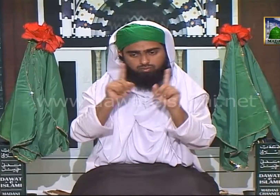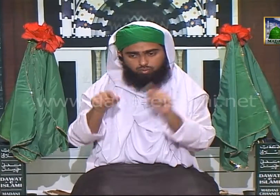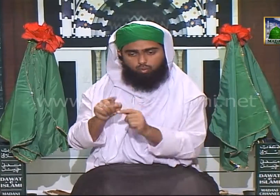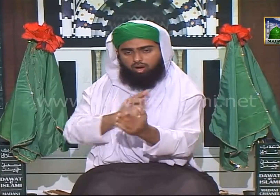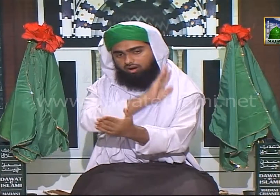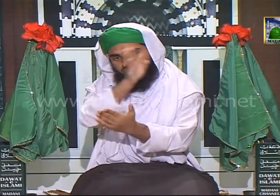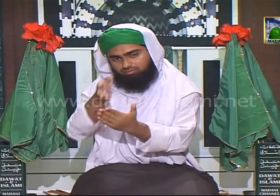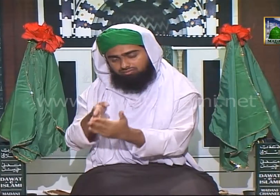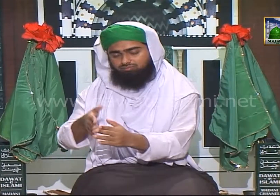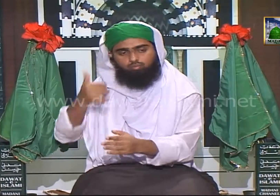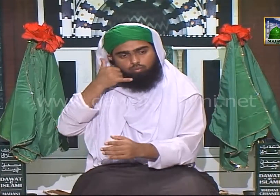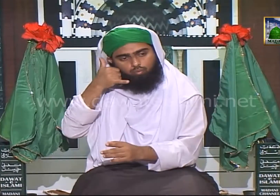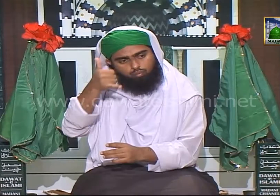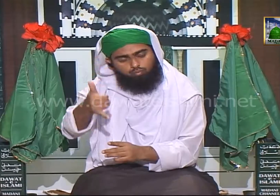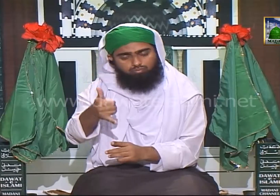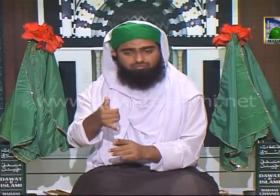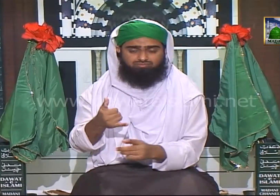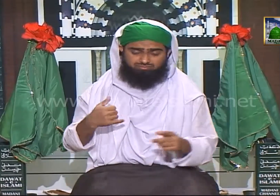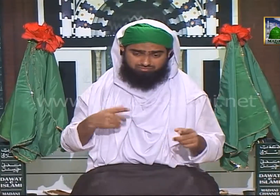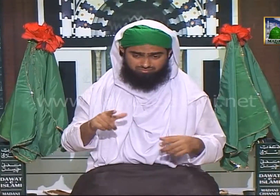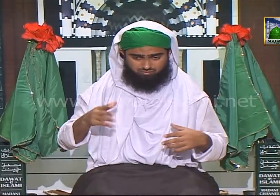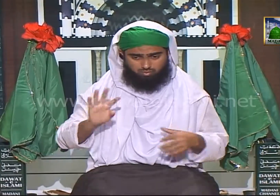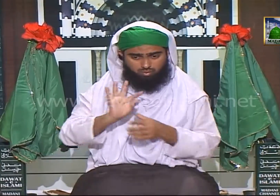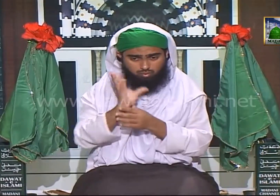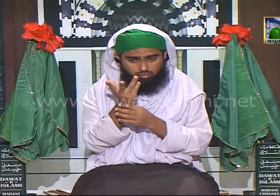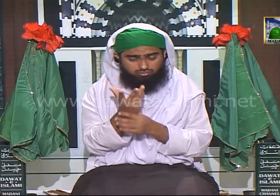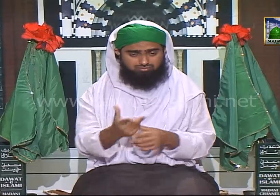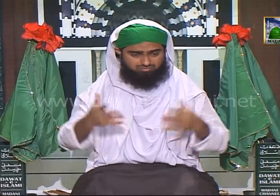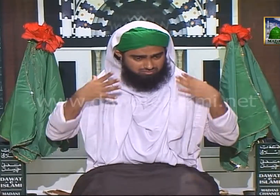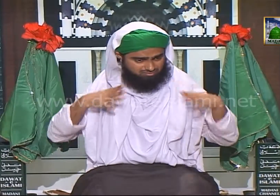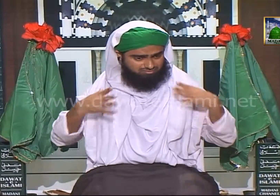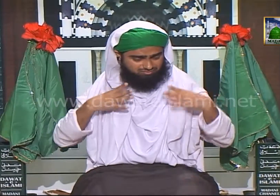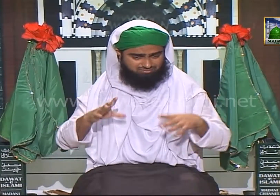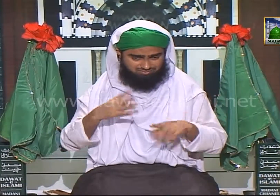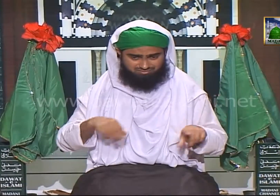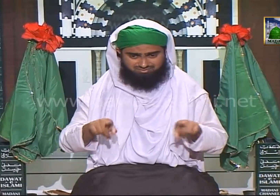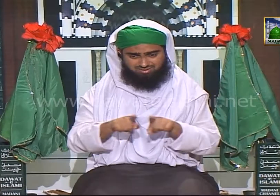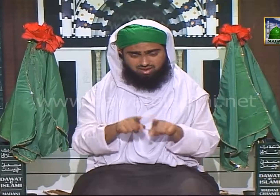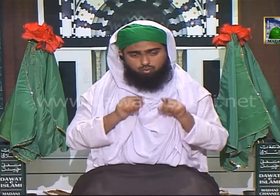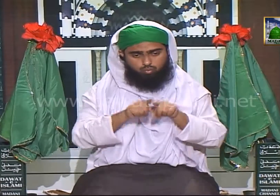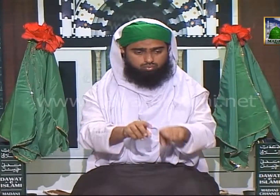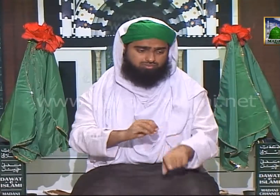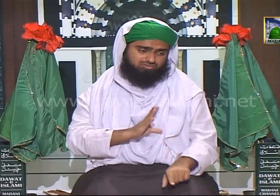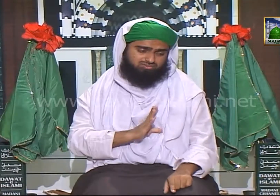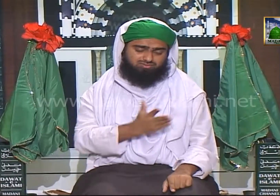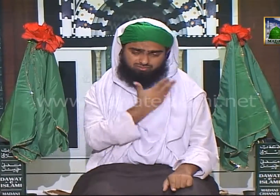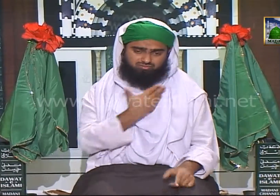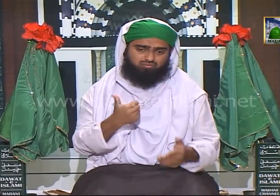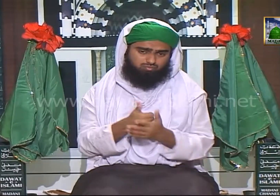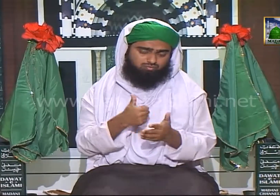بلانے کے لیے دکان پر بھی جانا پڑے گا، اس کو ٹیلی فون بھی کرنا پڑے گا۔ جب آپ دنیا کے لیے بہت سارا خرچ کرتے ہیں تو سنتوں کے درد کی